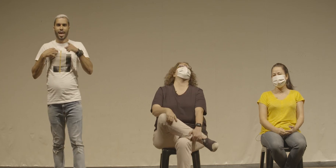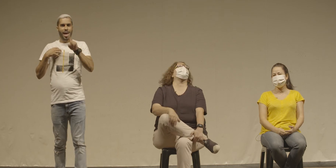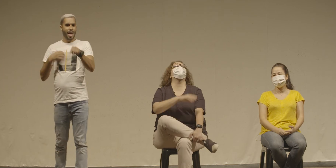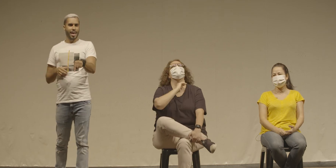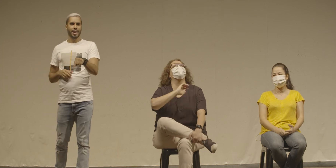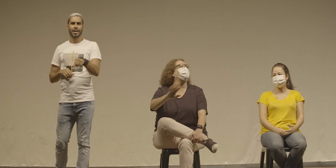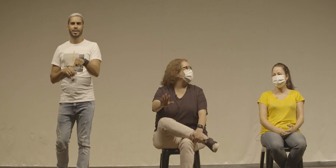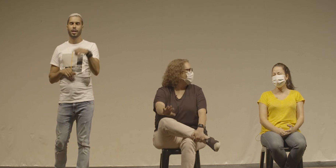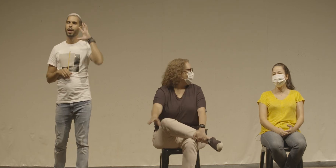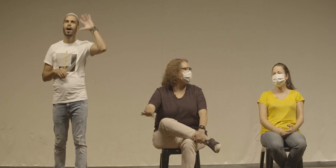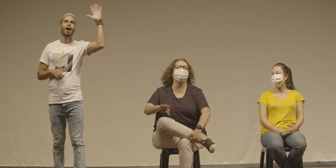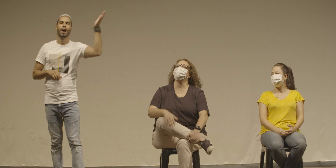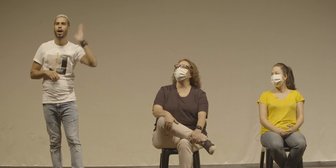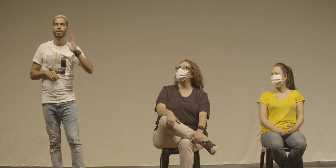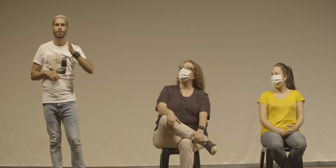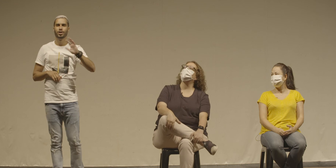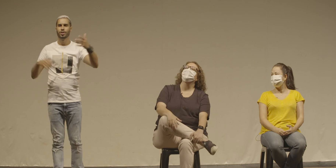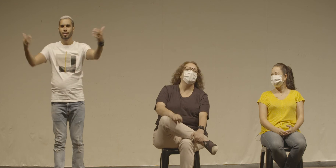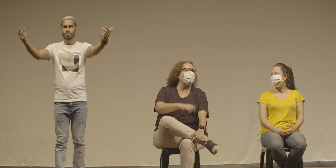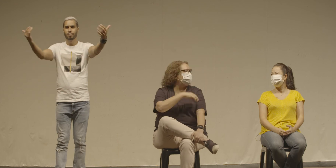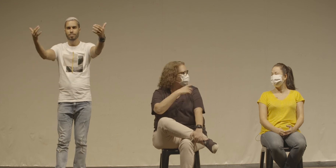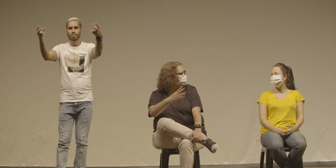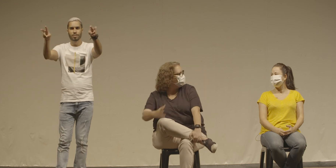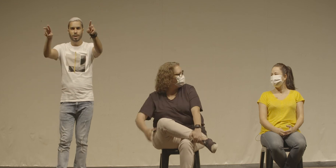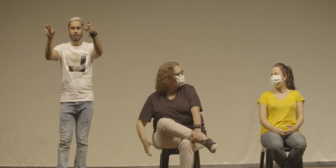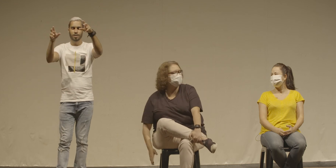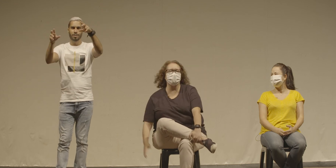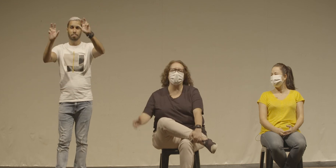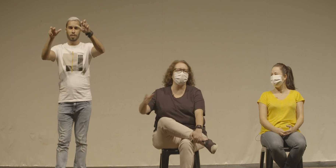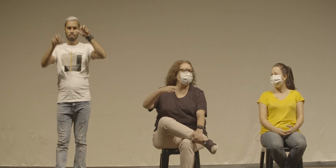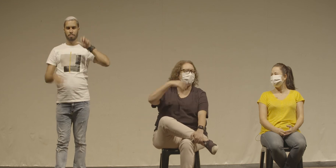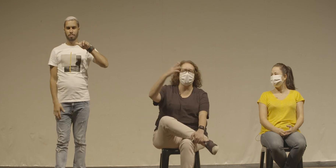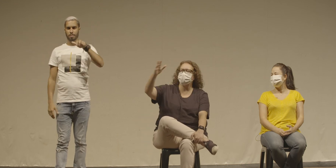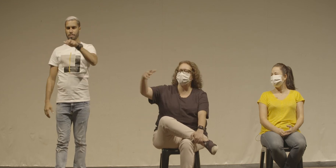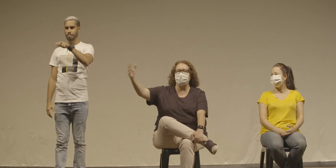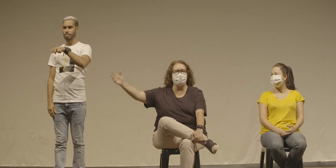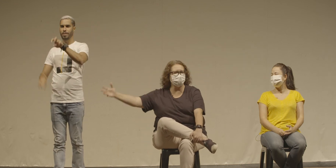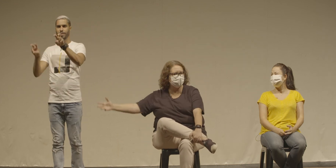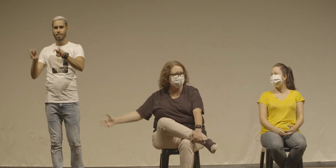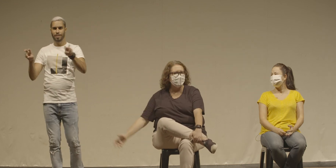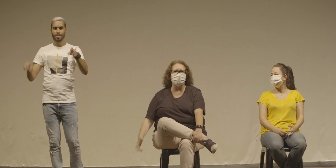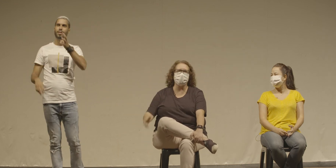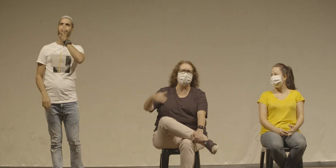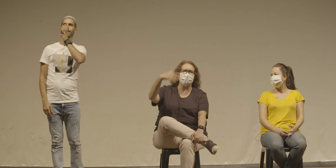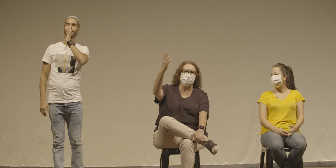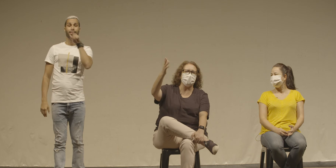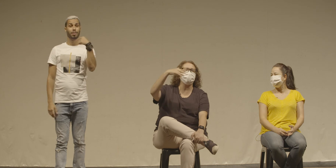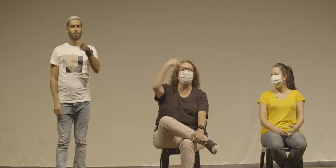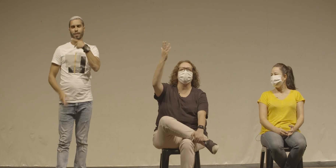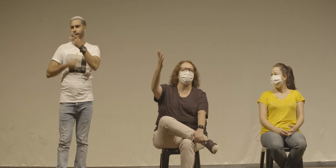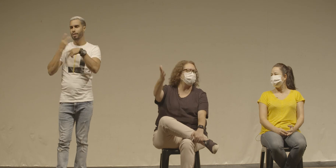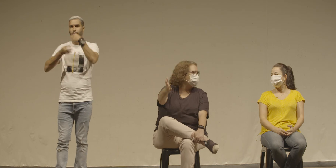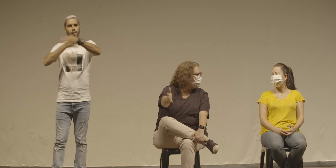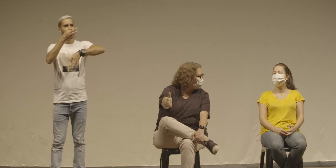já imaginava elas entrando, elas assistindo o filme, e elas vindo depois e falando e felizes, e o final aí